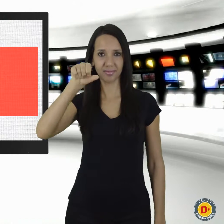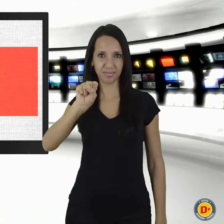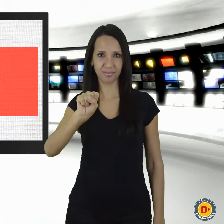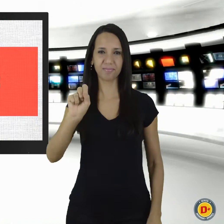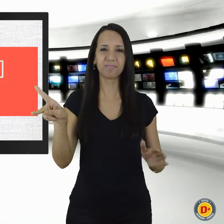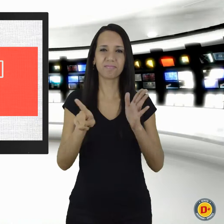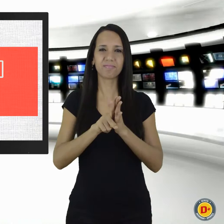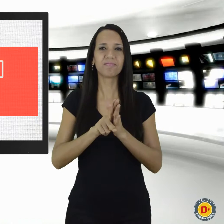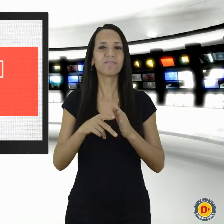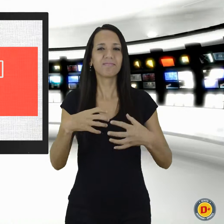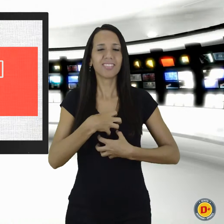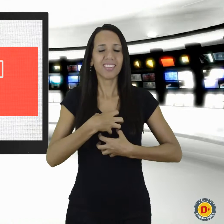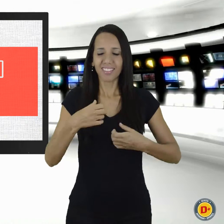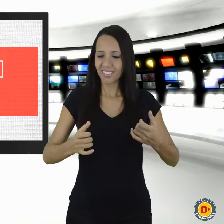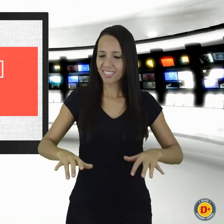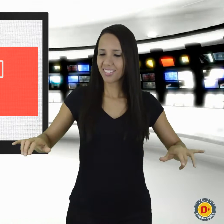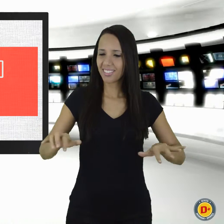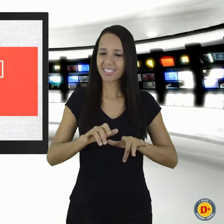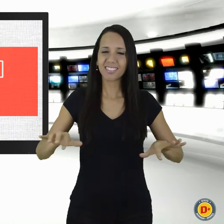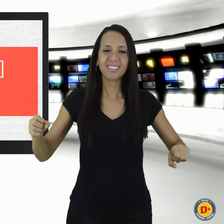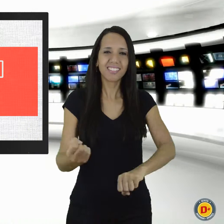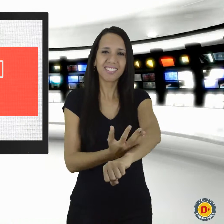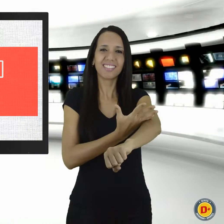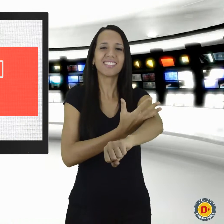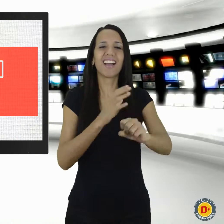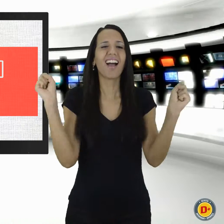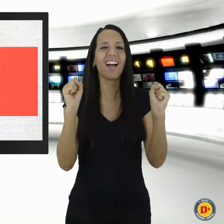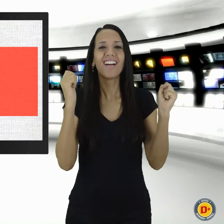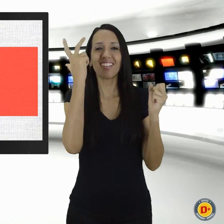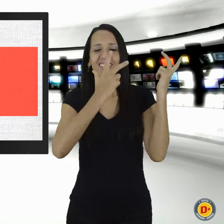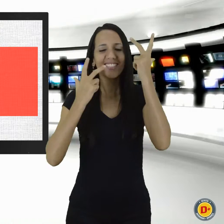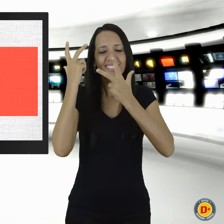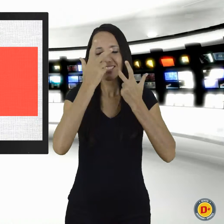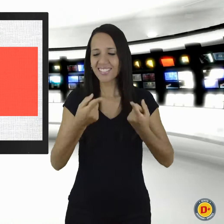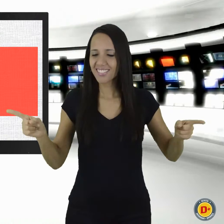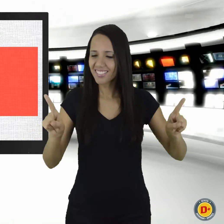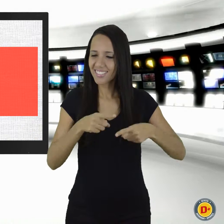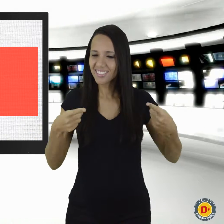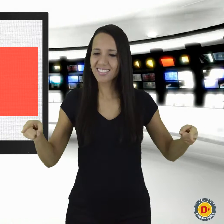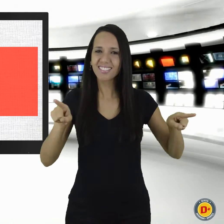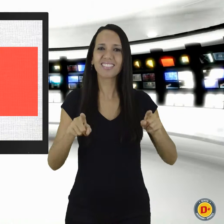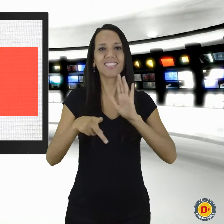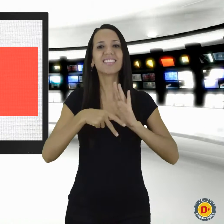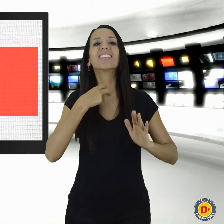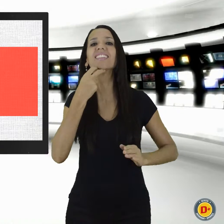Acordes, emoção e aviões. Apaixonado por música, o vocalista e compositor Dudé mostra que